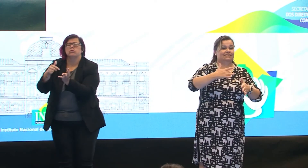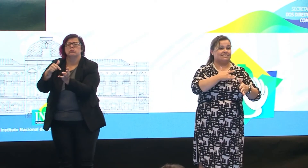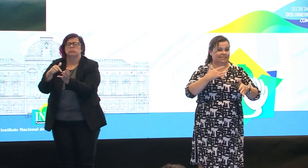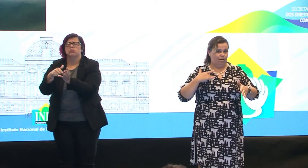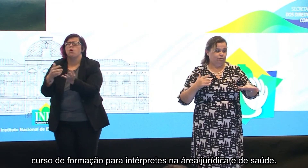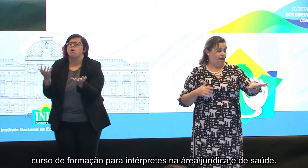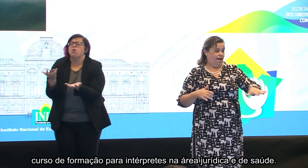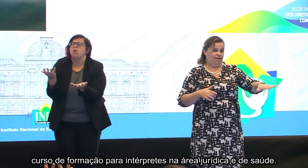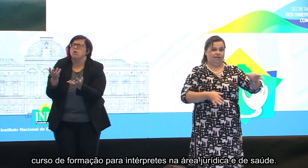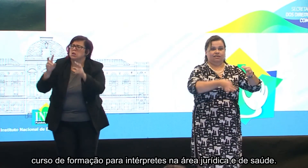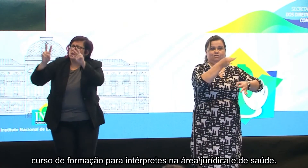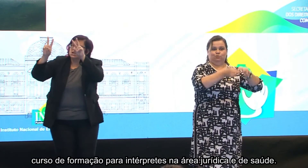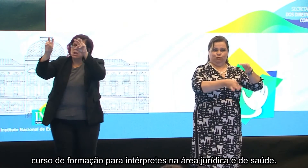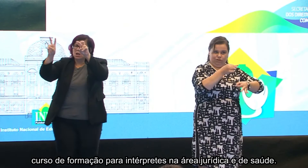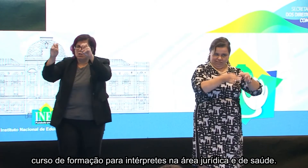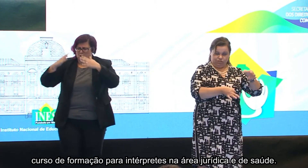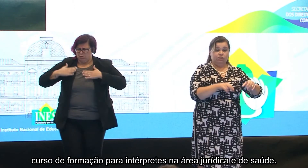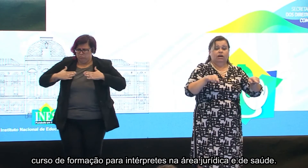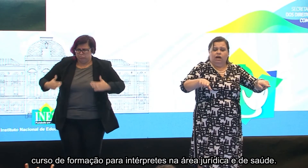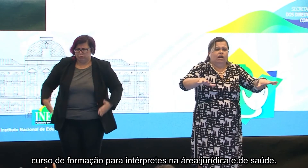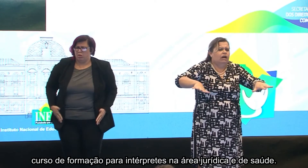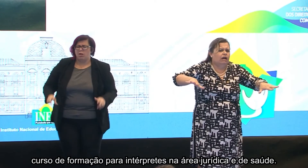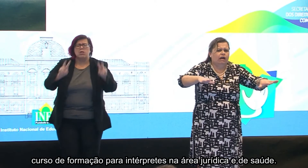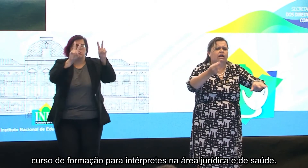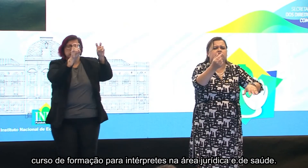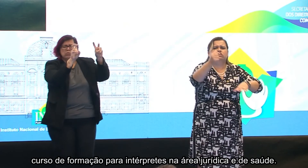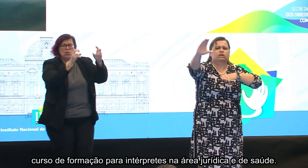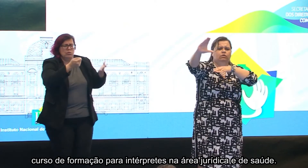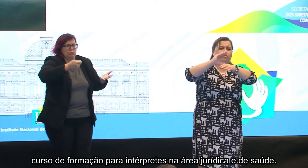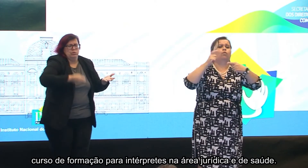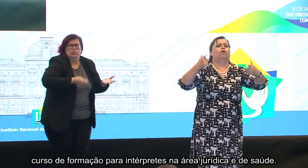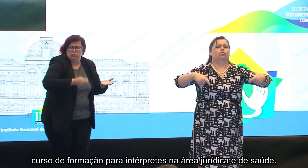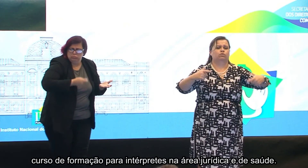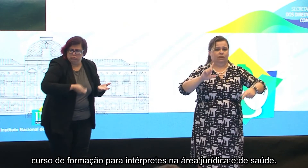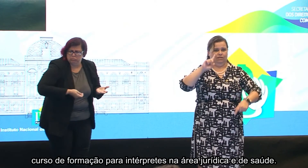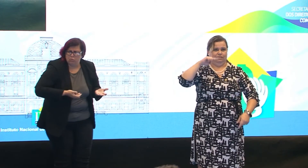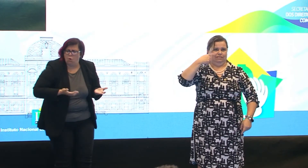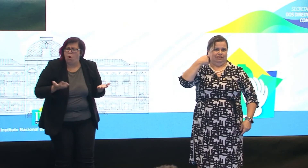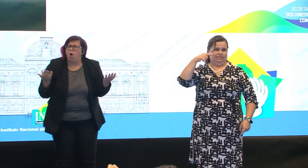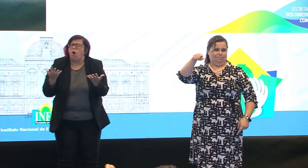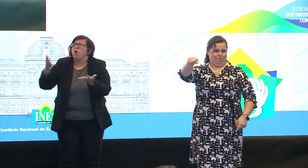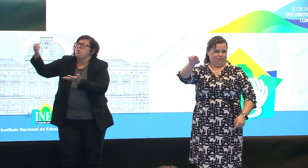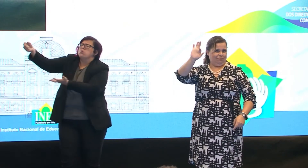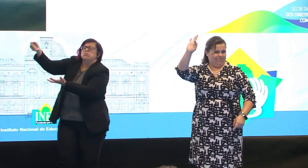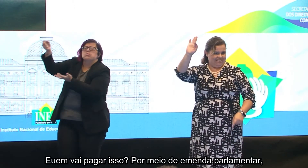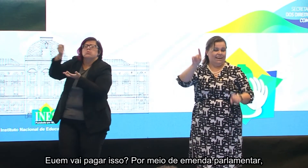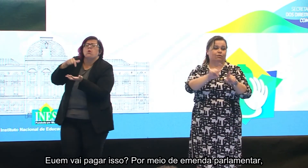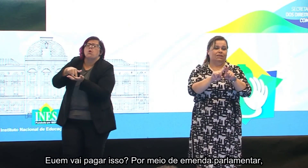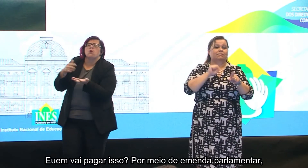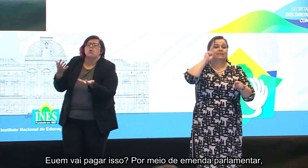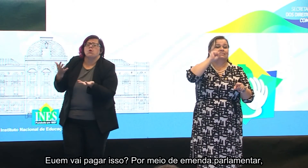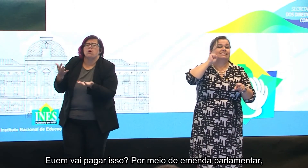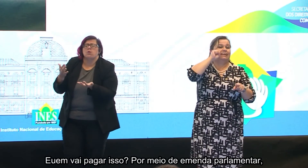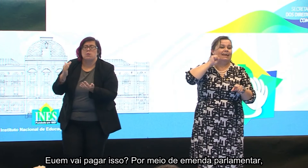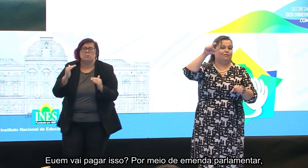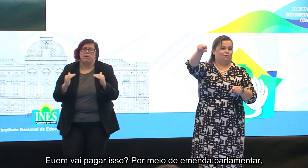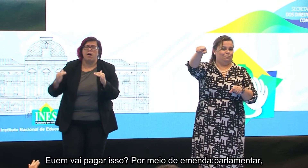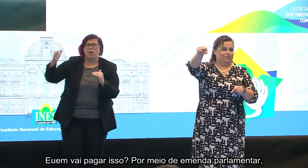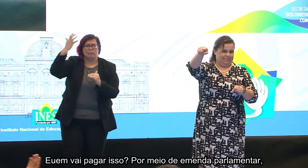E curso de formação para intérpretes na área jurídica e na área da saúde. E quem vai pagar isso?